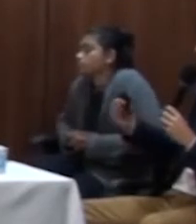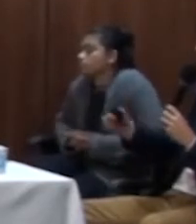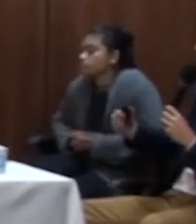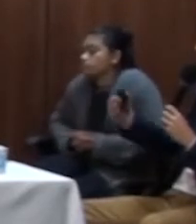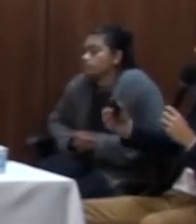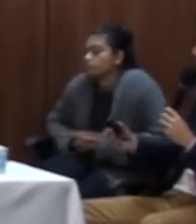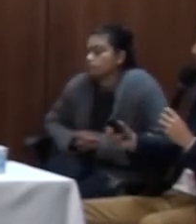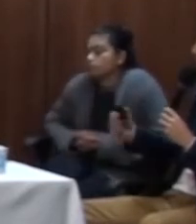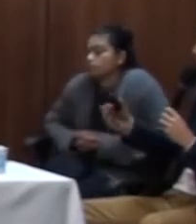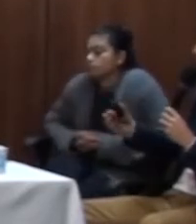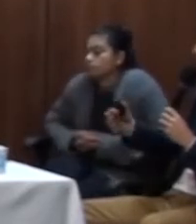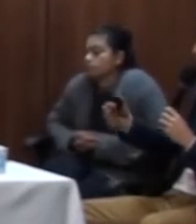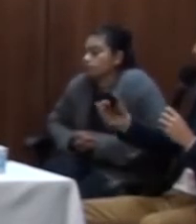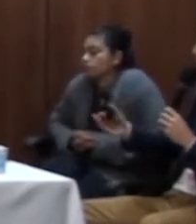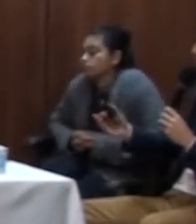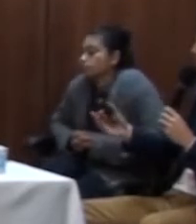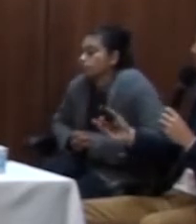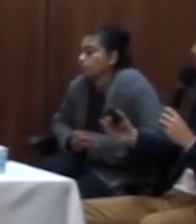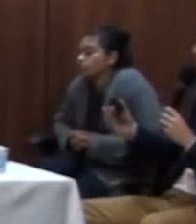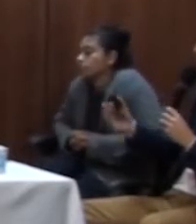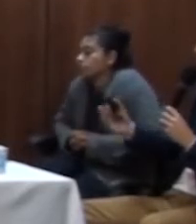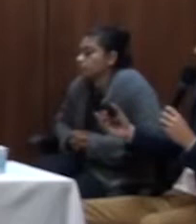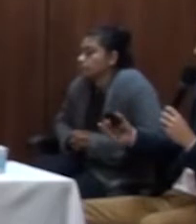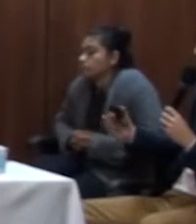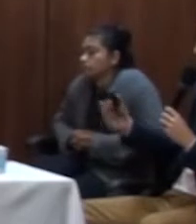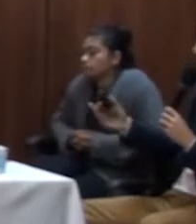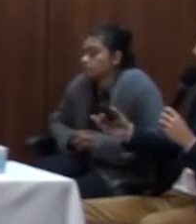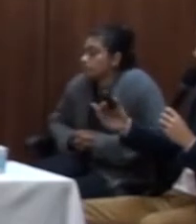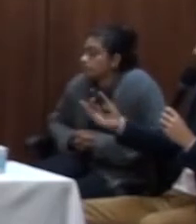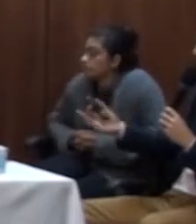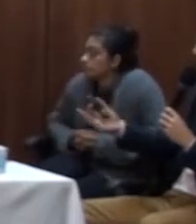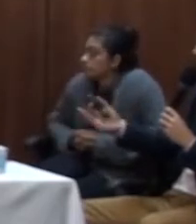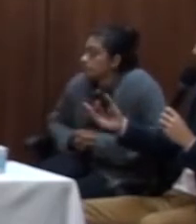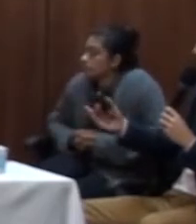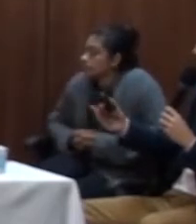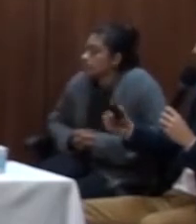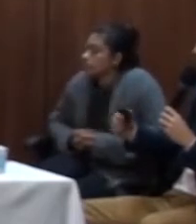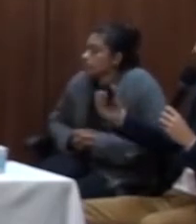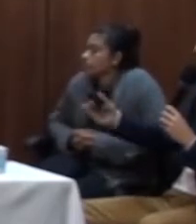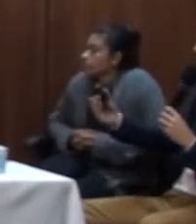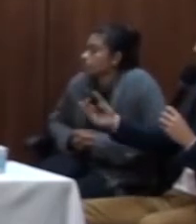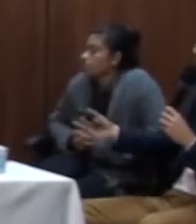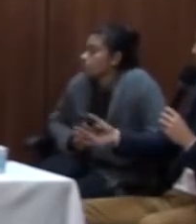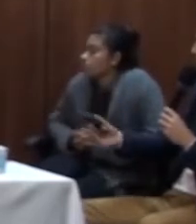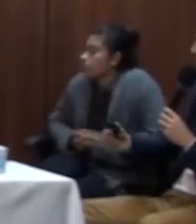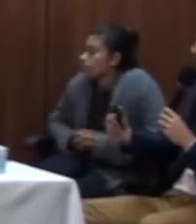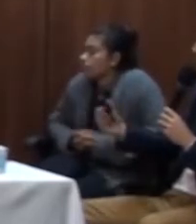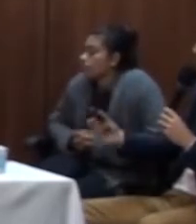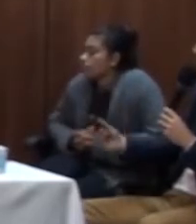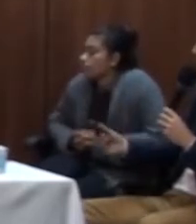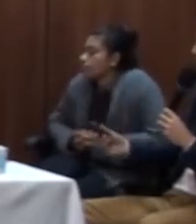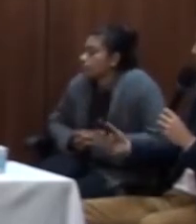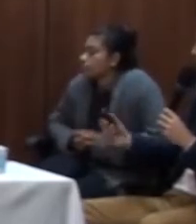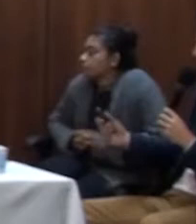um sistema informatizado para formação e controle de filas, sem vinculação ao DataSUS, mas que isso estaria em construção e que